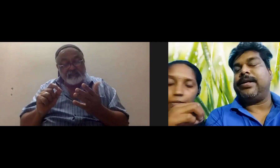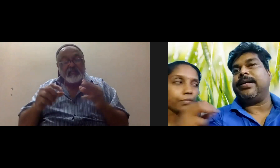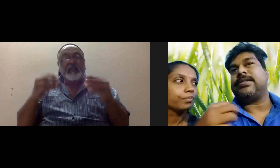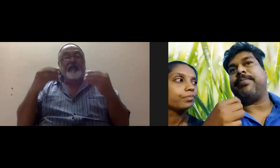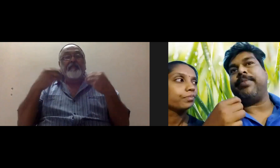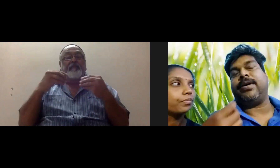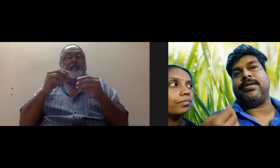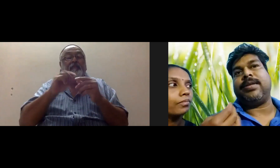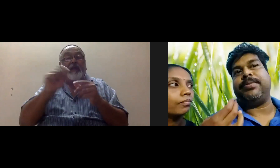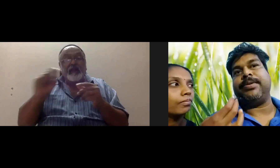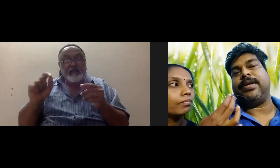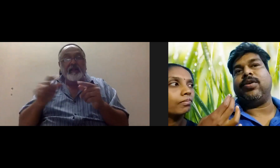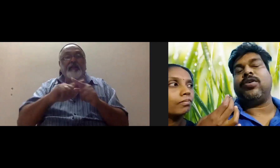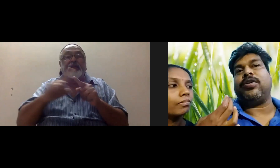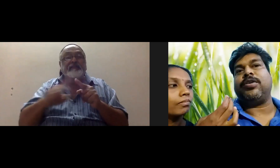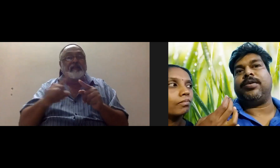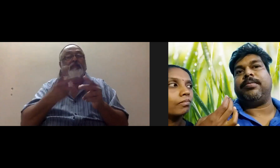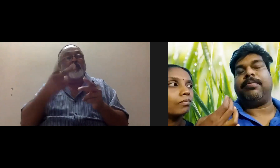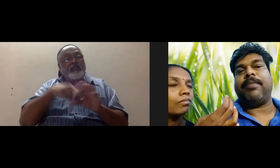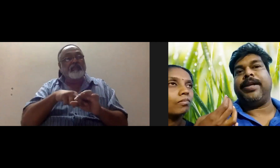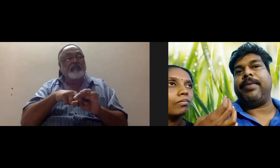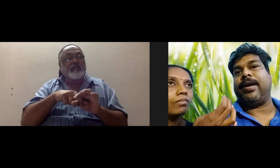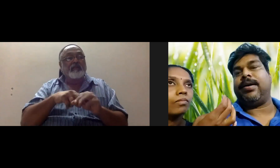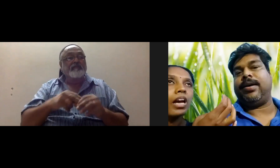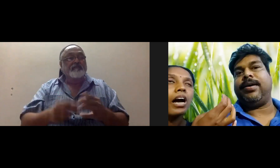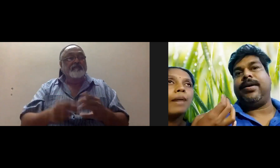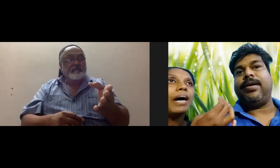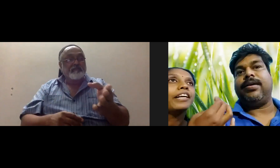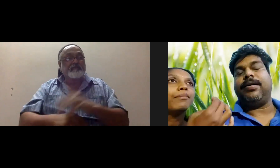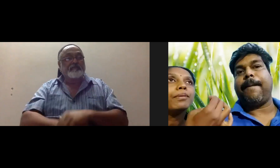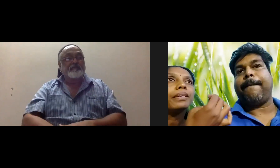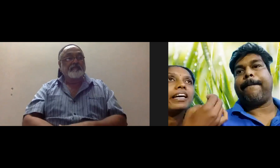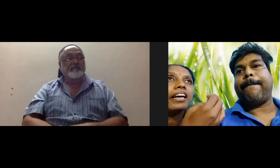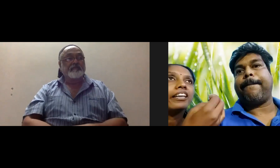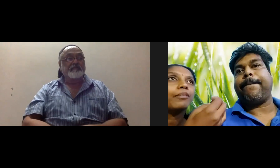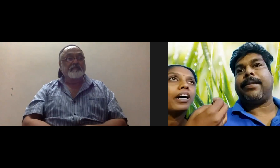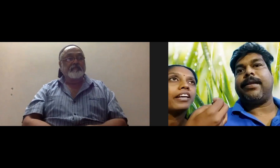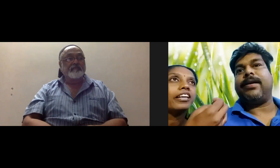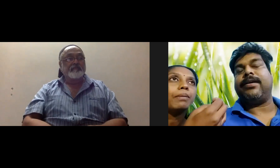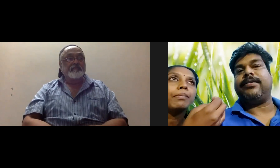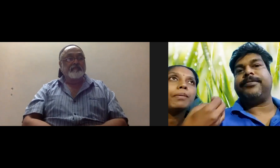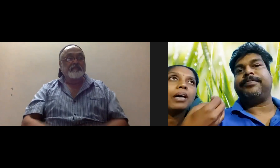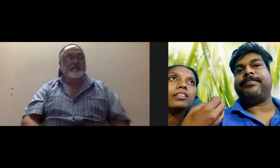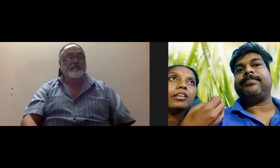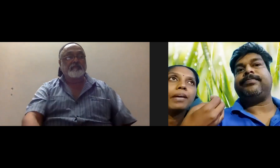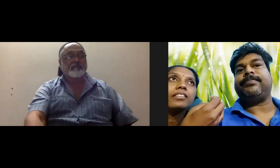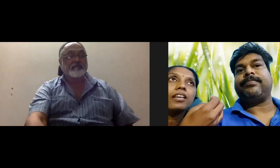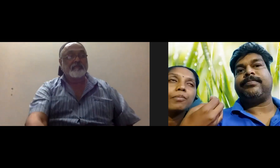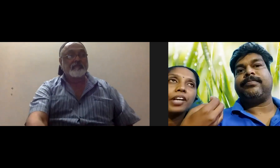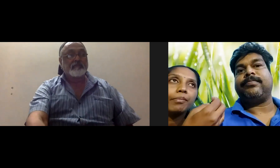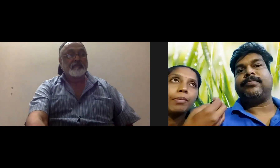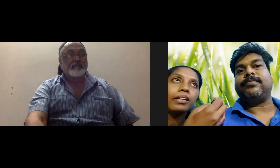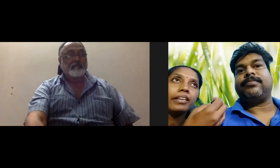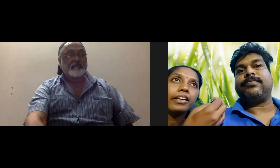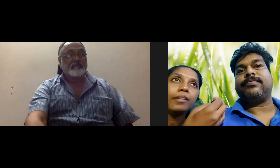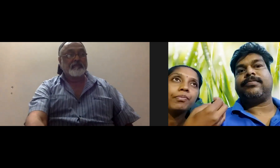अभी सब लोगों को माइंड में है, माइंड में अभी भी ये है कि मार्केट में अभी भी प्लास्टिक पेंस कम